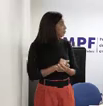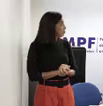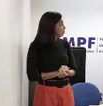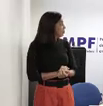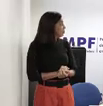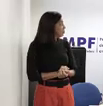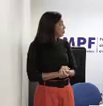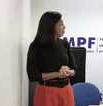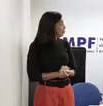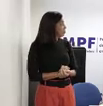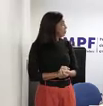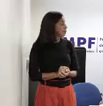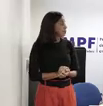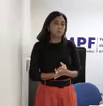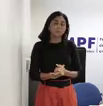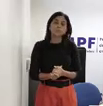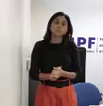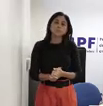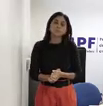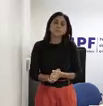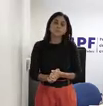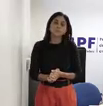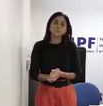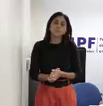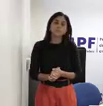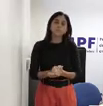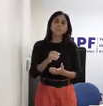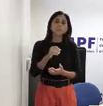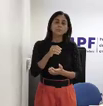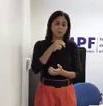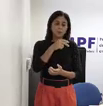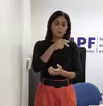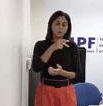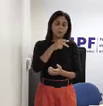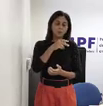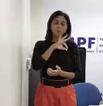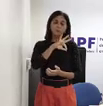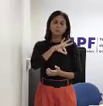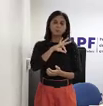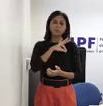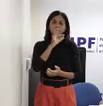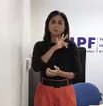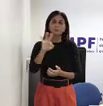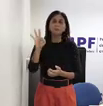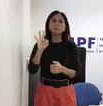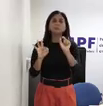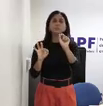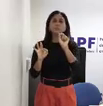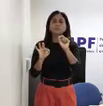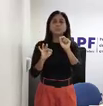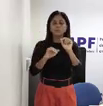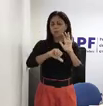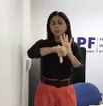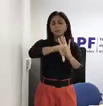bom quando é a função né quando é atribuição da Polícia Federal tá é quando o crime envolve uma ação